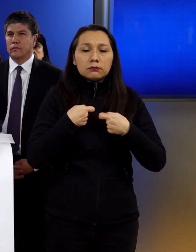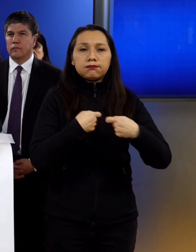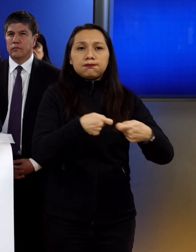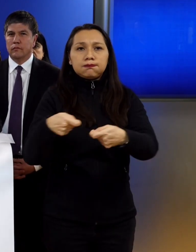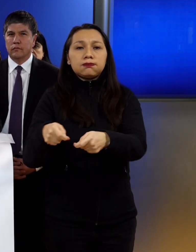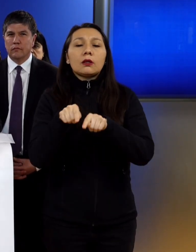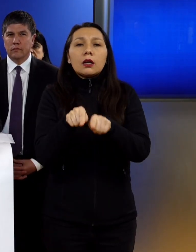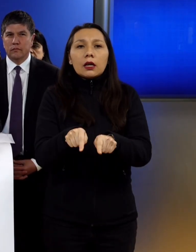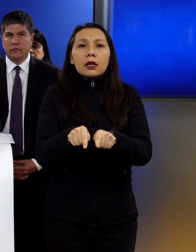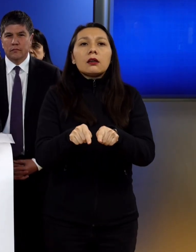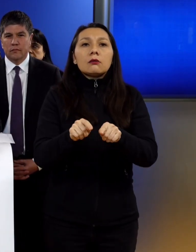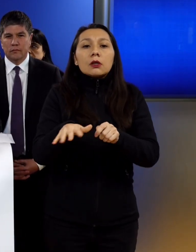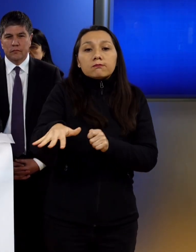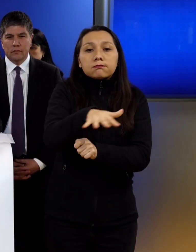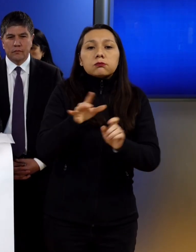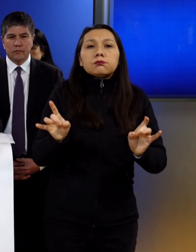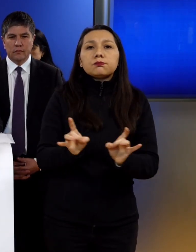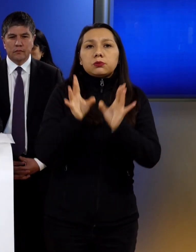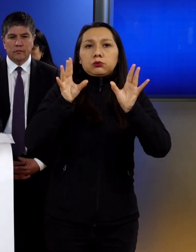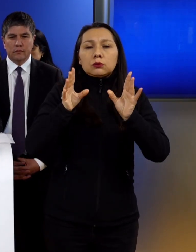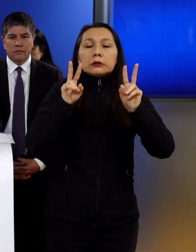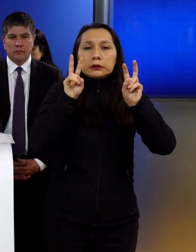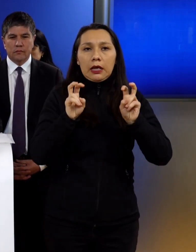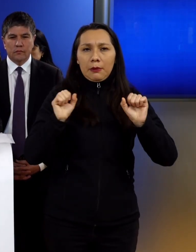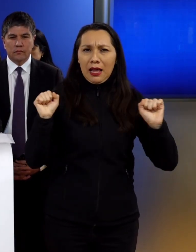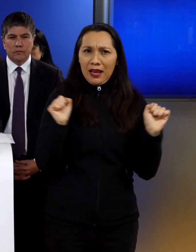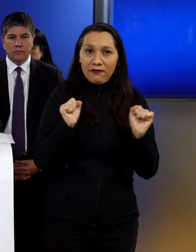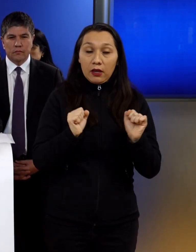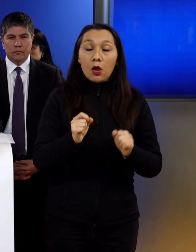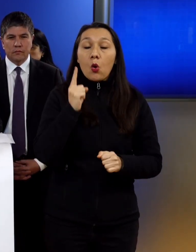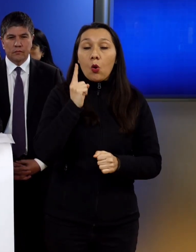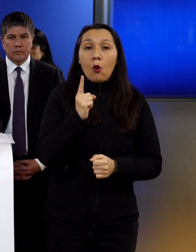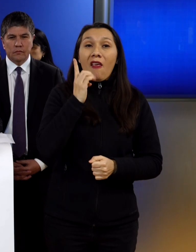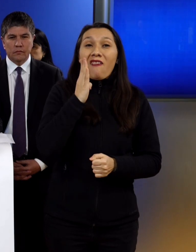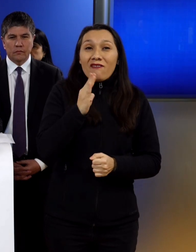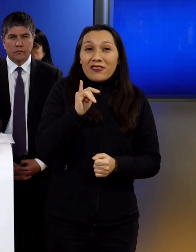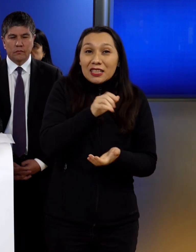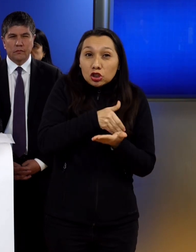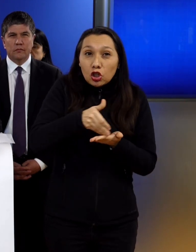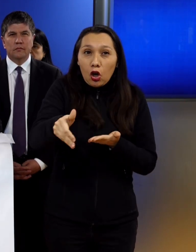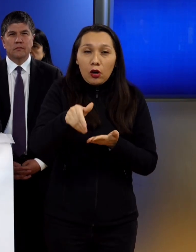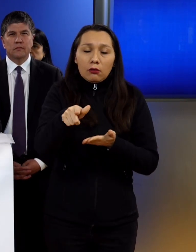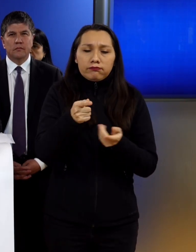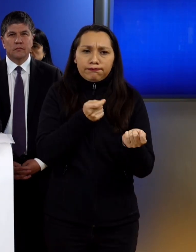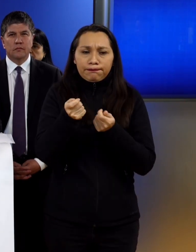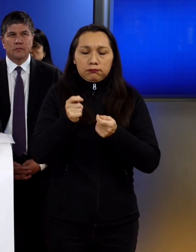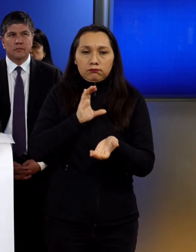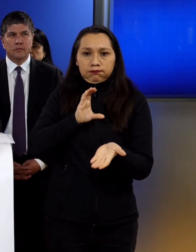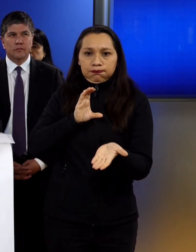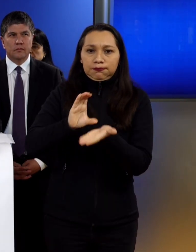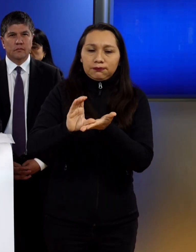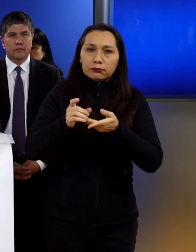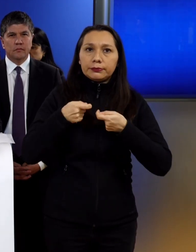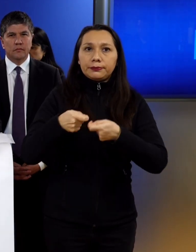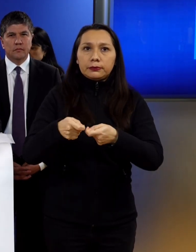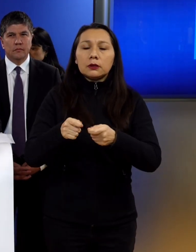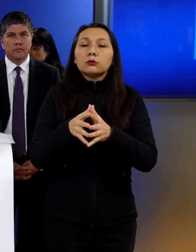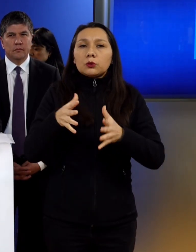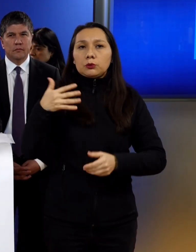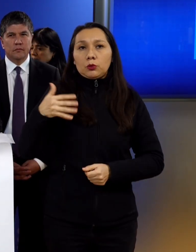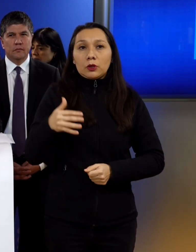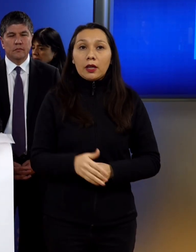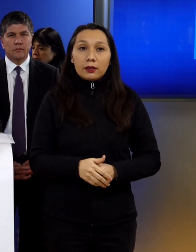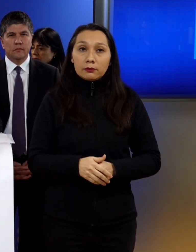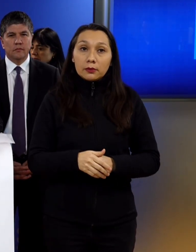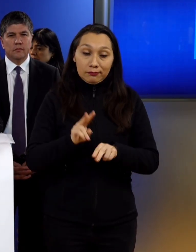preparación para las contingencias propias del invierno. $1 billón es una inversión muy significativa.